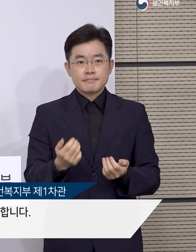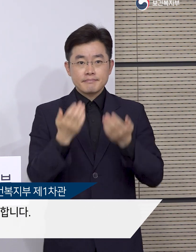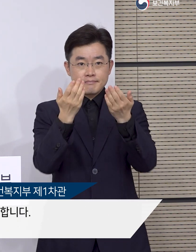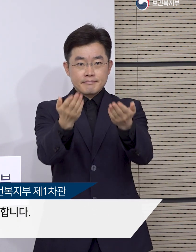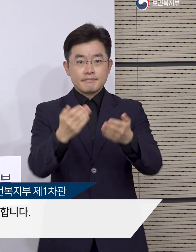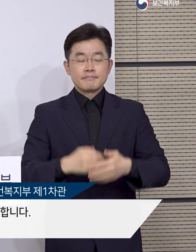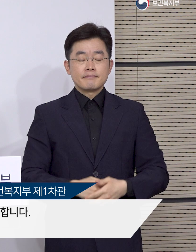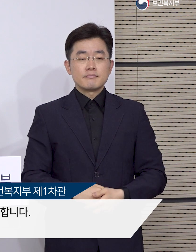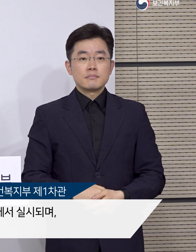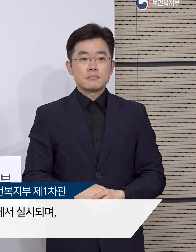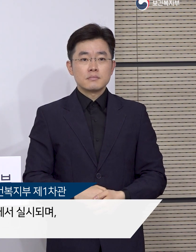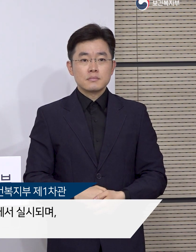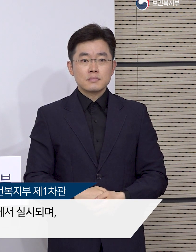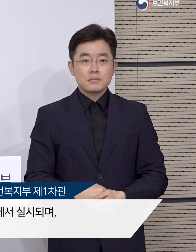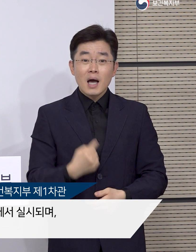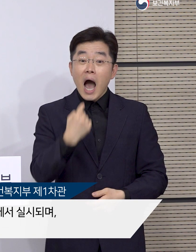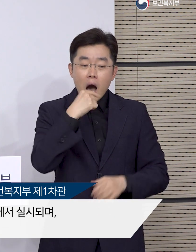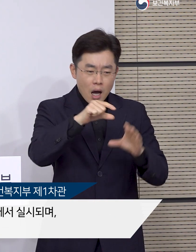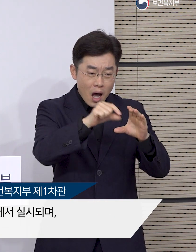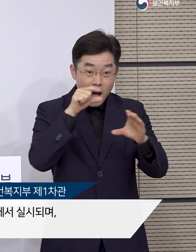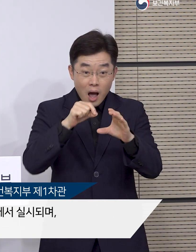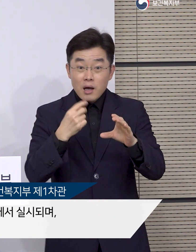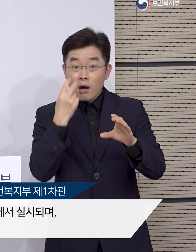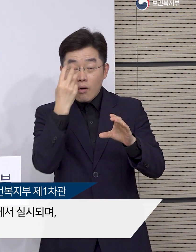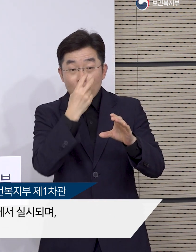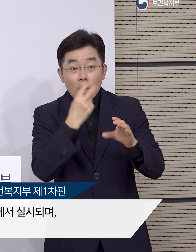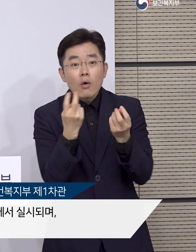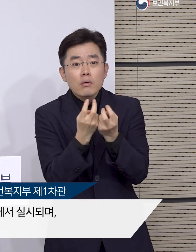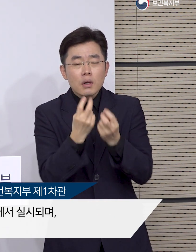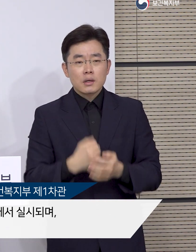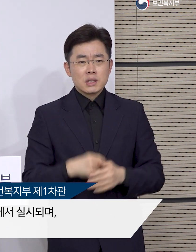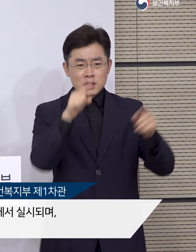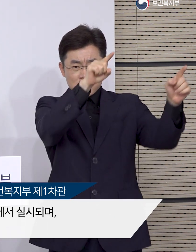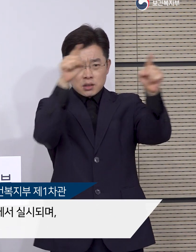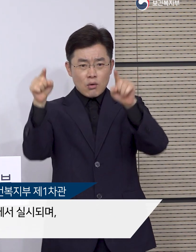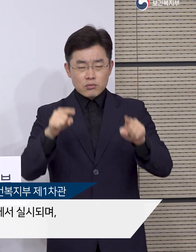합니다. 검체의 채취는 전국의